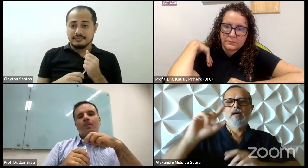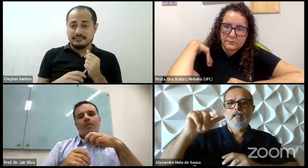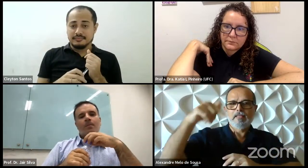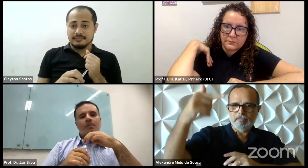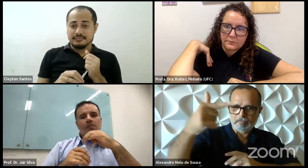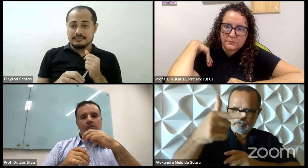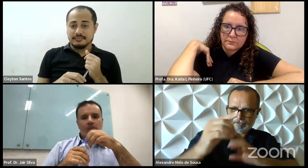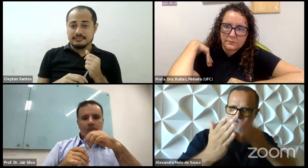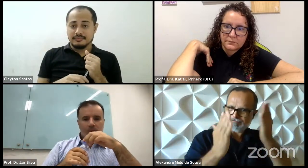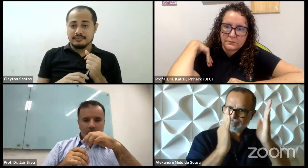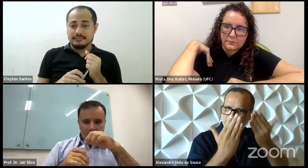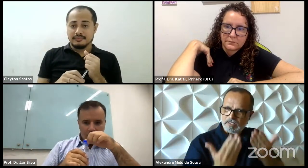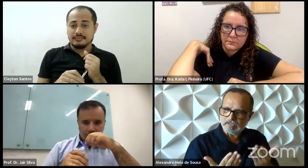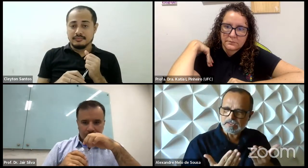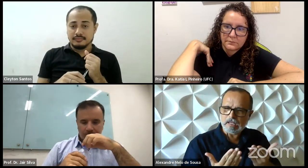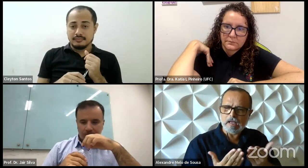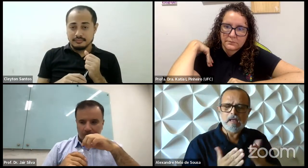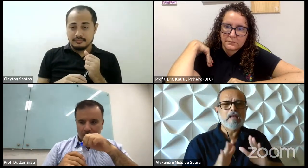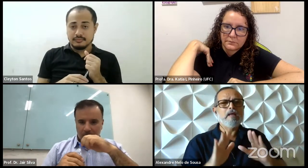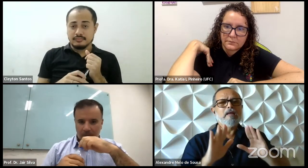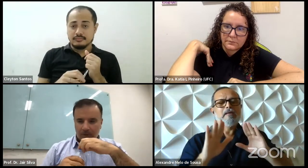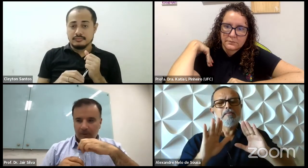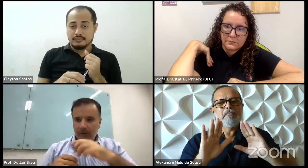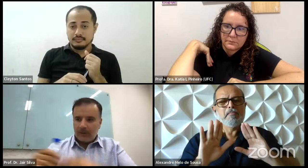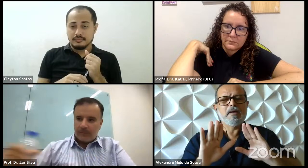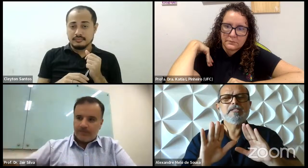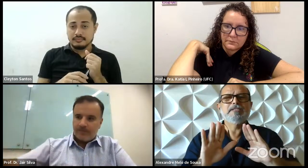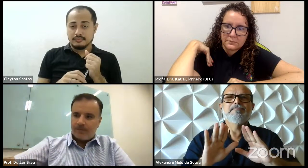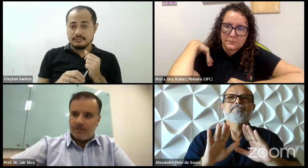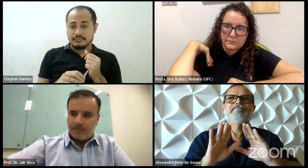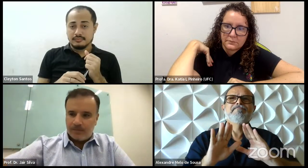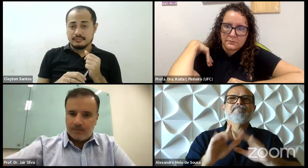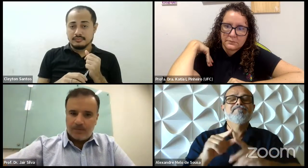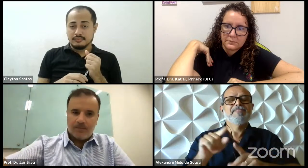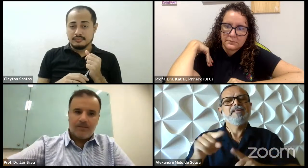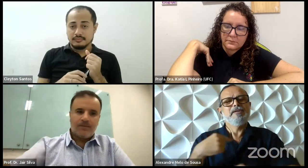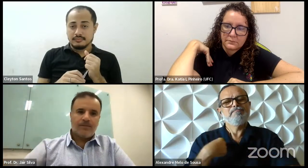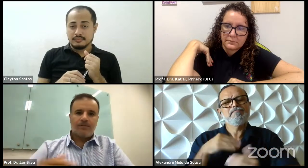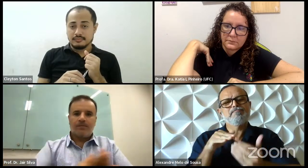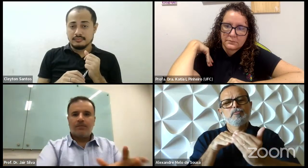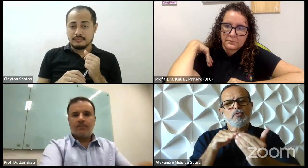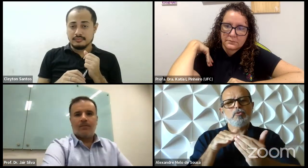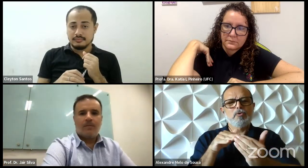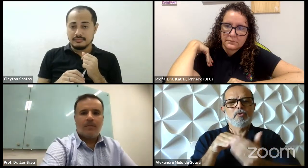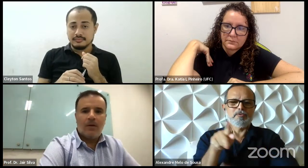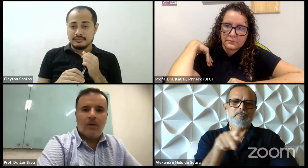participaram, a questão da organização, né? E posteriormente a análise.